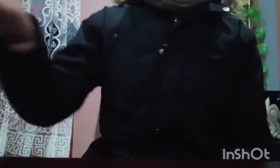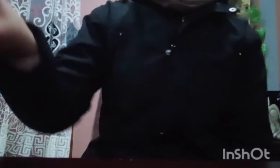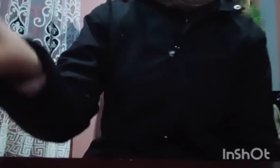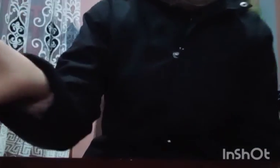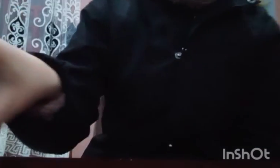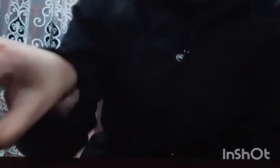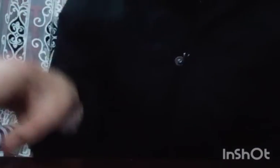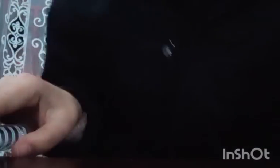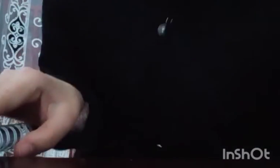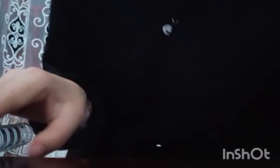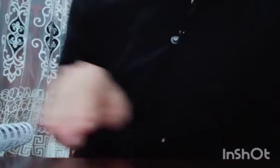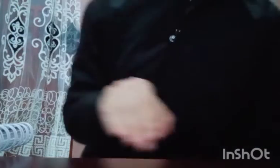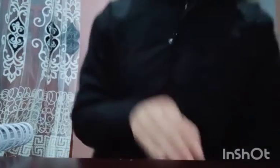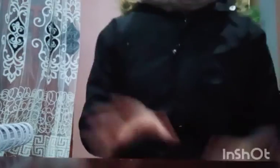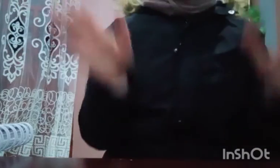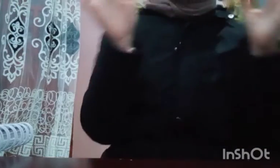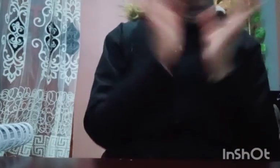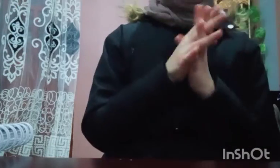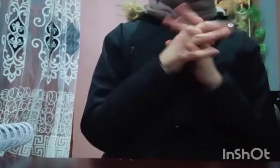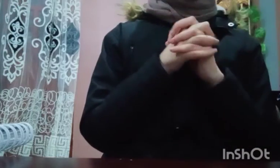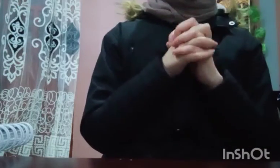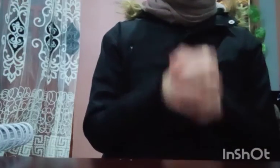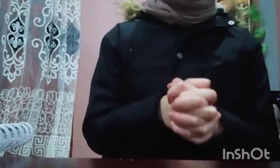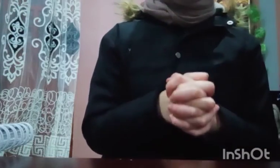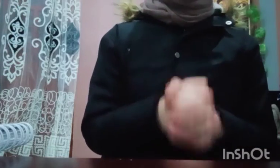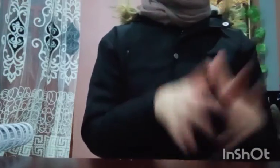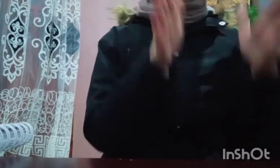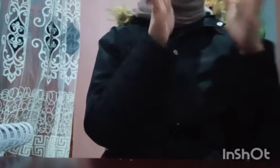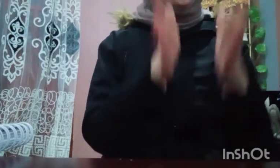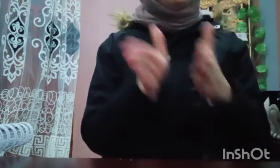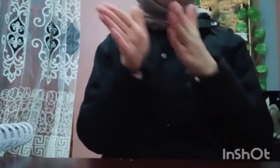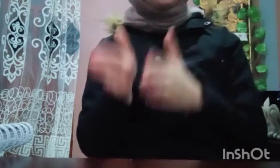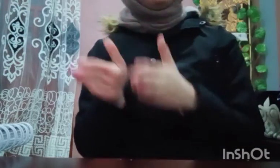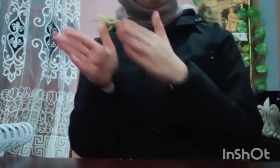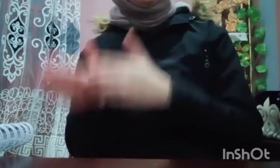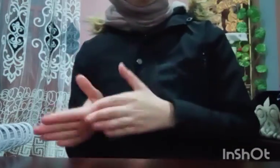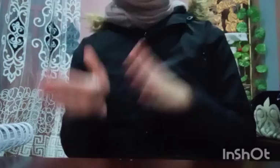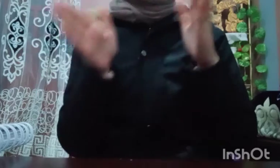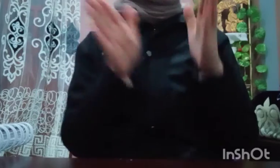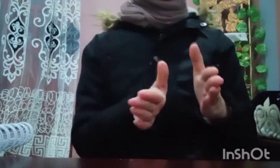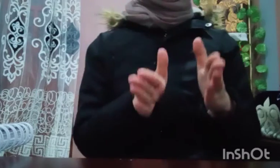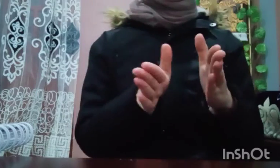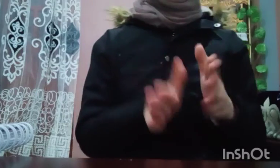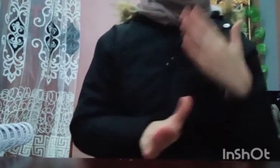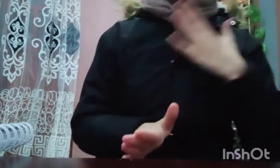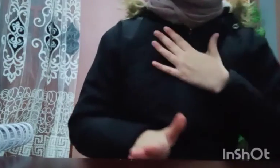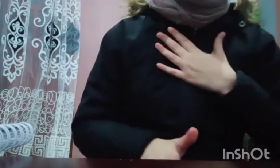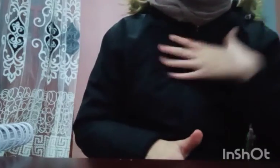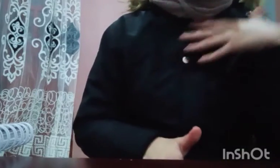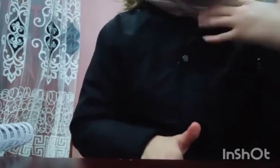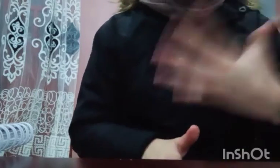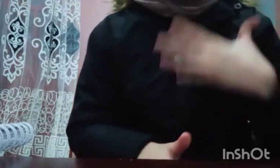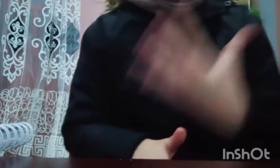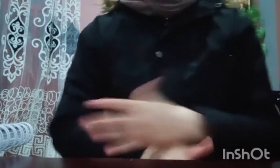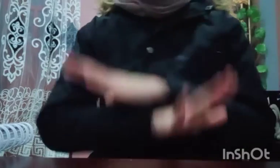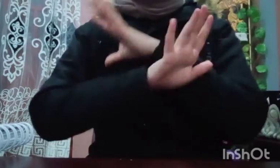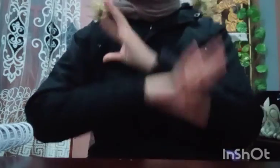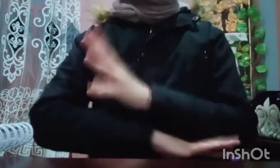الشكر والحمد لك يا رب، الحمد والشكر لك يا رب على علامات كذا وكذا، الحمد والشكر لك يا رب على اني قدرت اليوم ندير كذا وكذا، نشكر